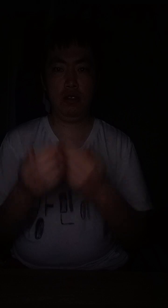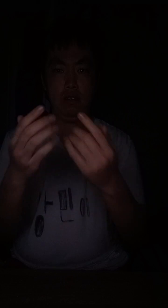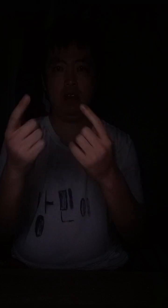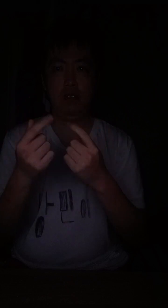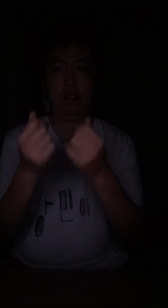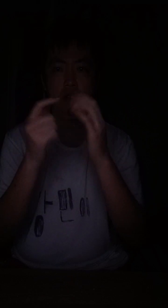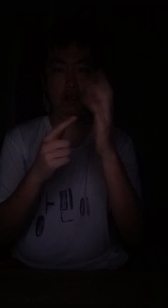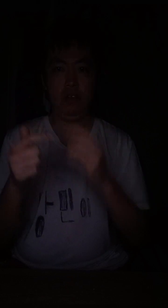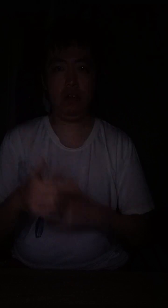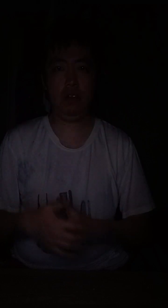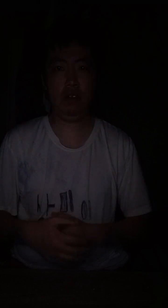보도합니다.